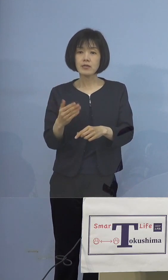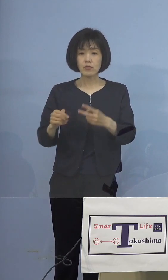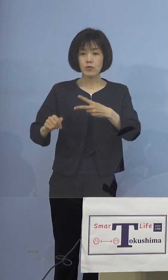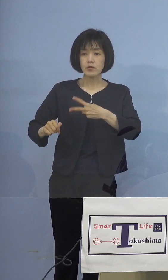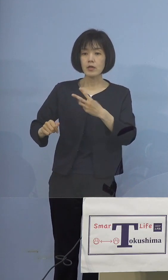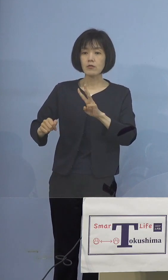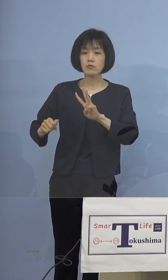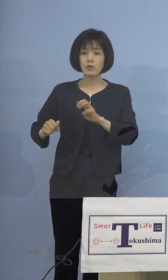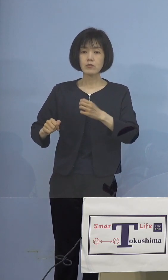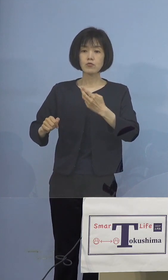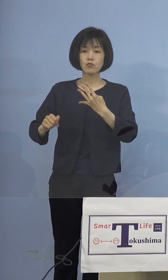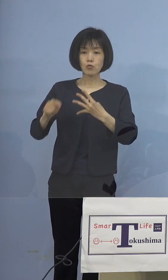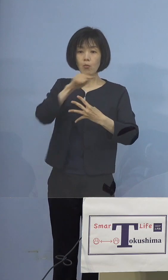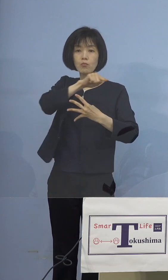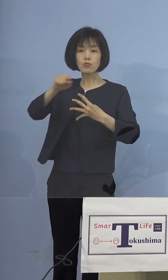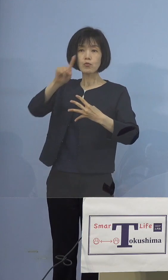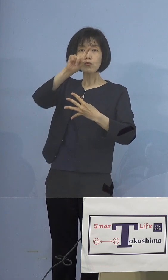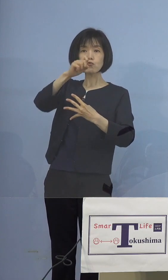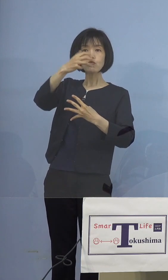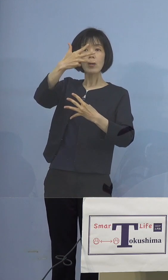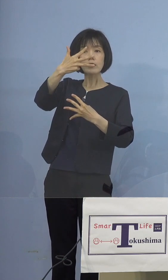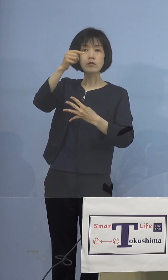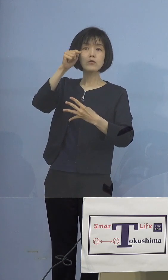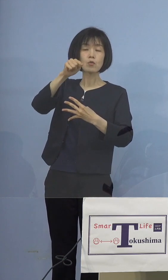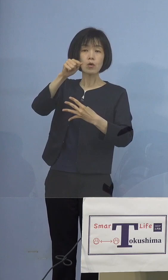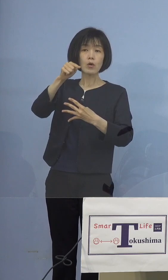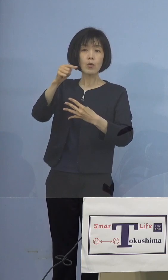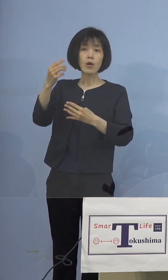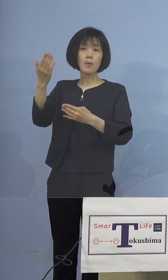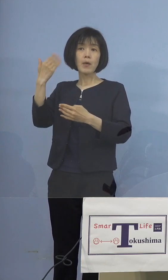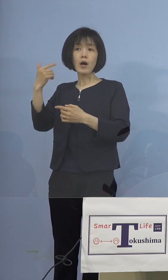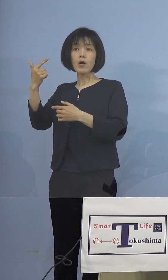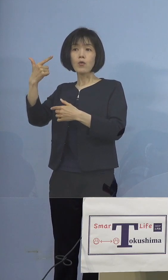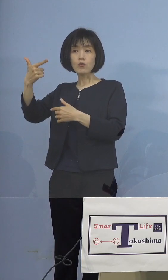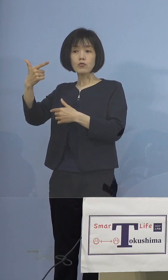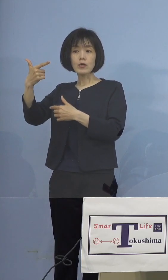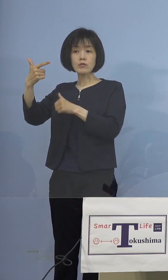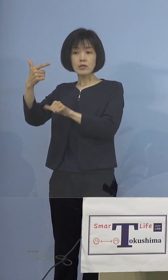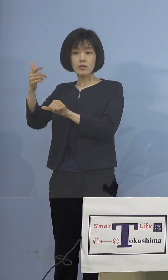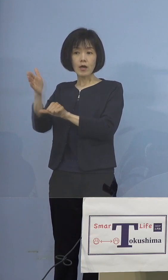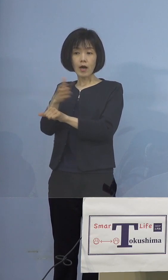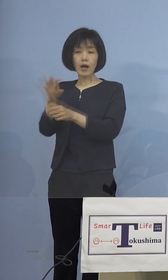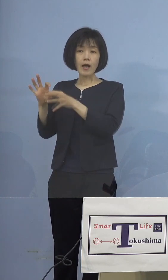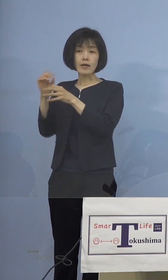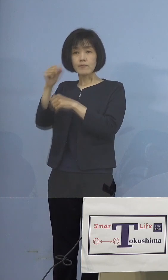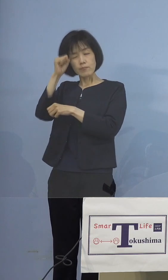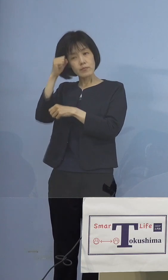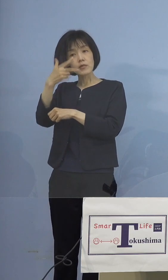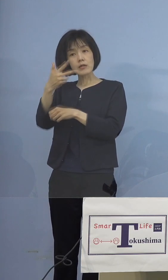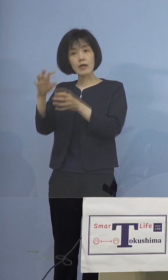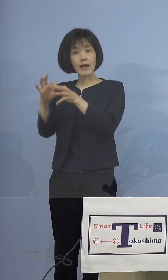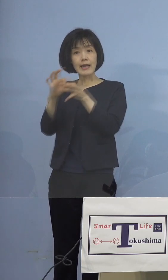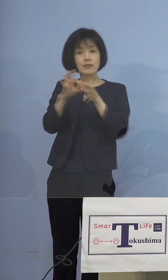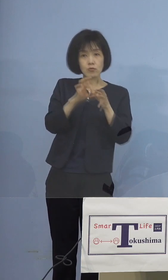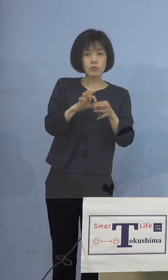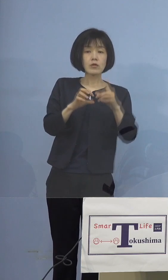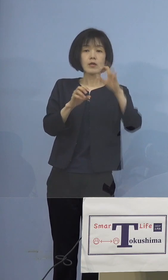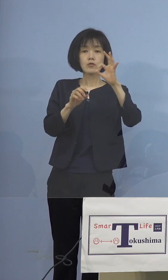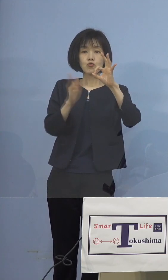234分の18、こちらは6月5日から7日連続で 10% を割っております